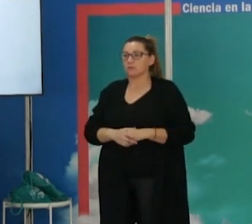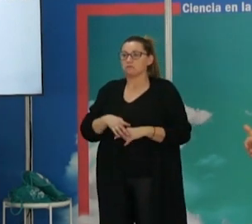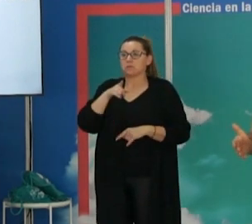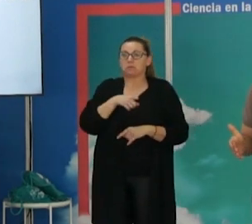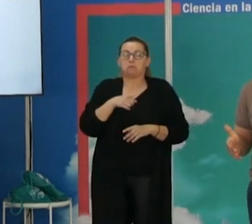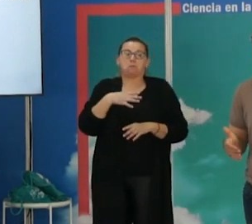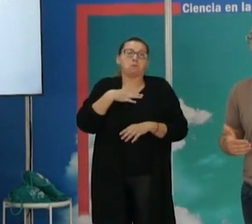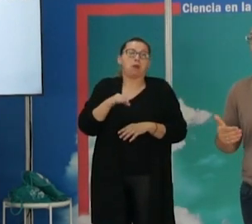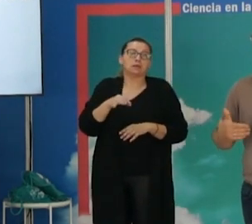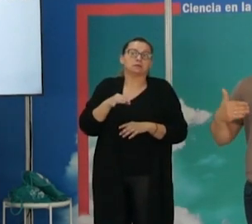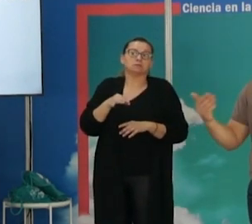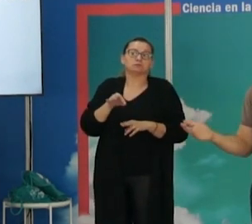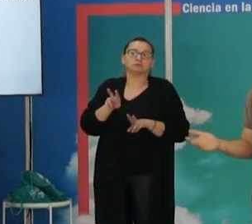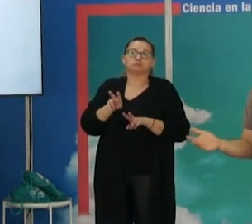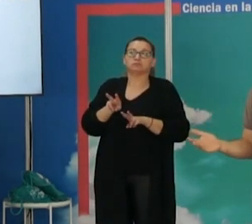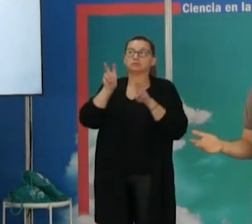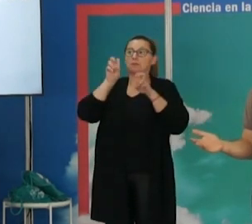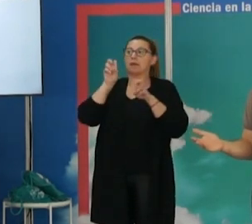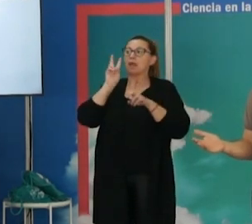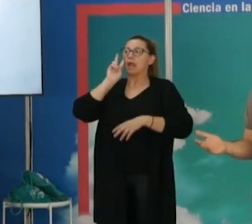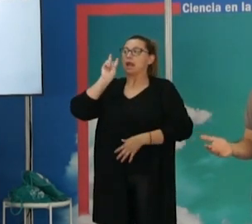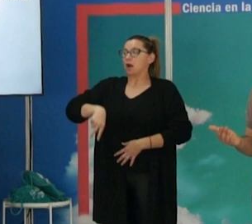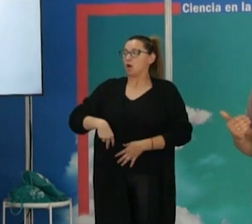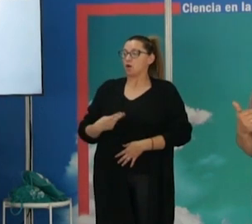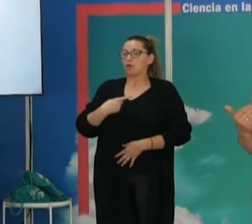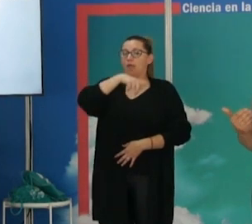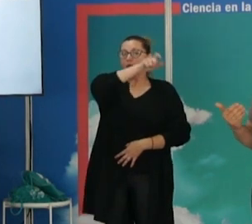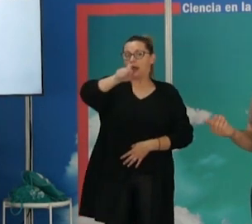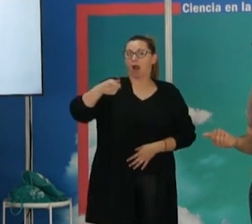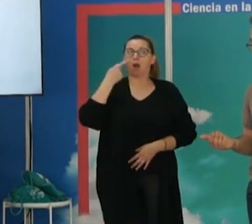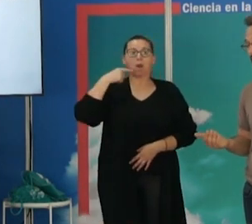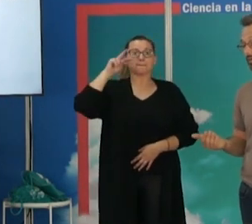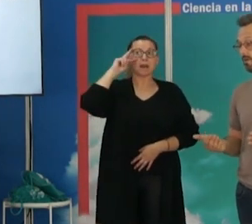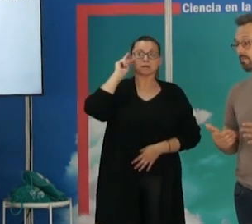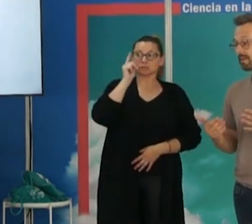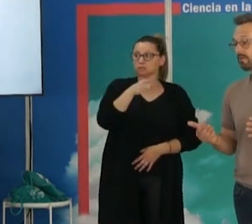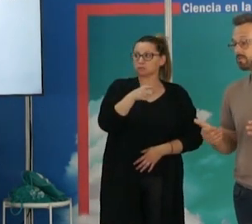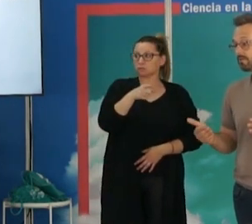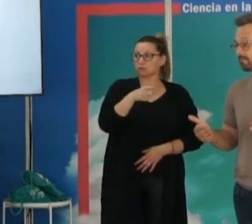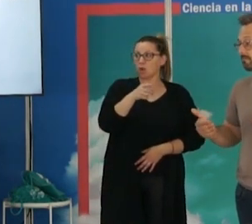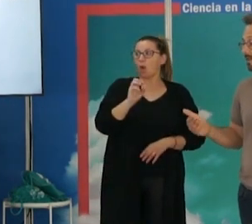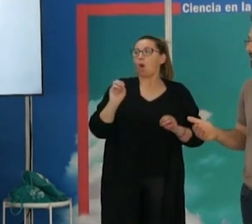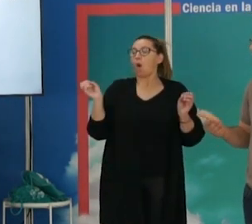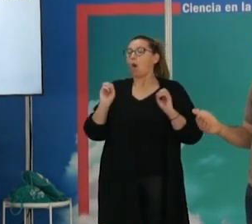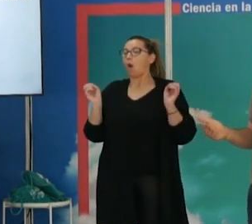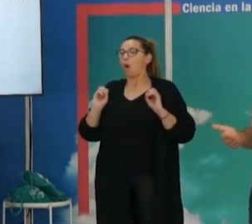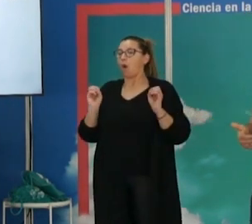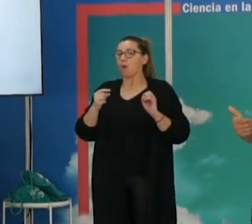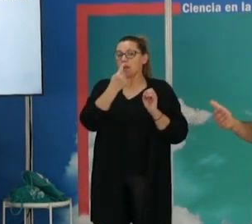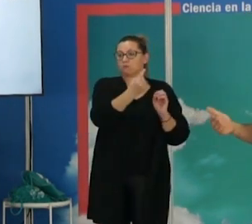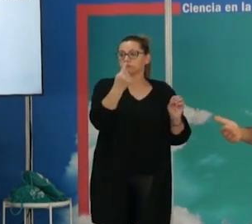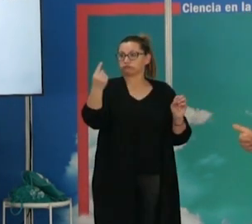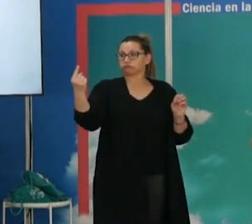simplemente una cuestión de reconocer la autoridad de los expertos o por lo contrario convertirnos en